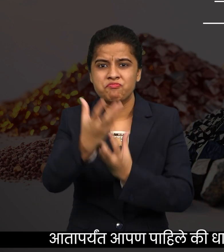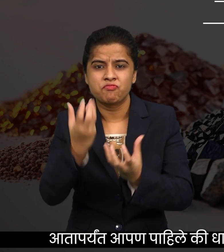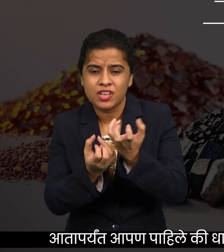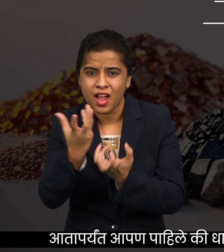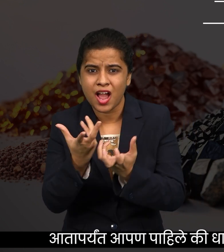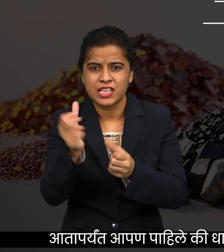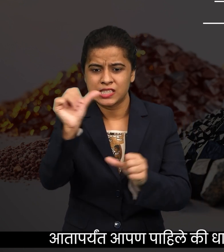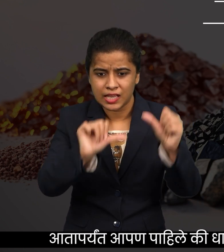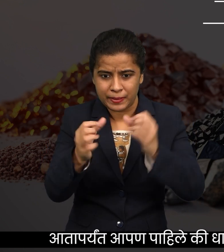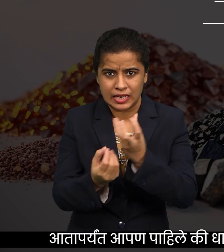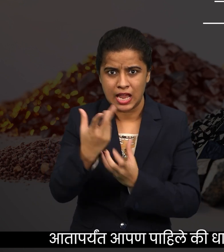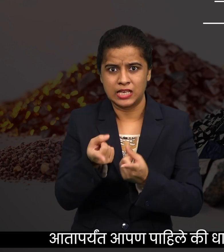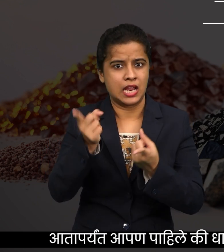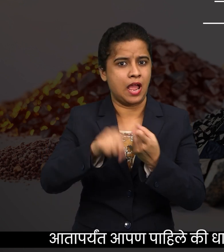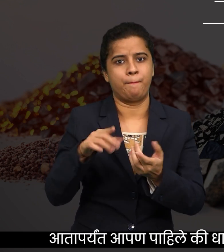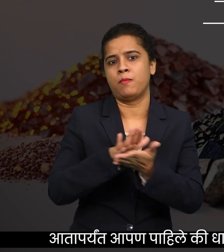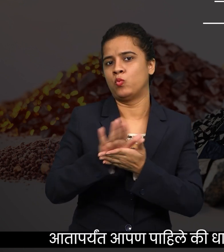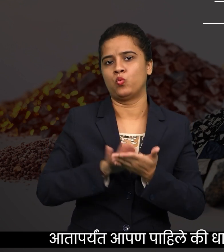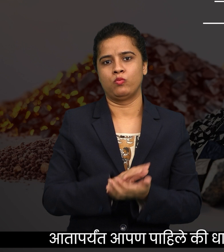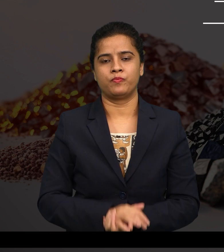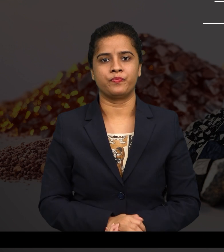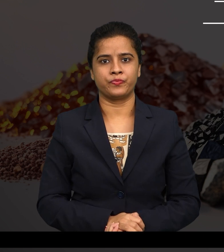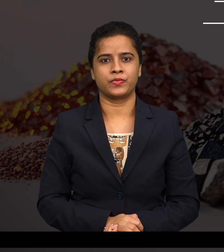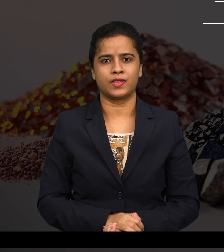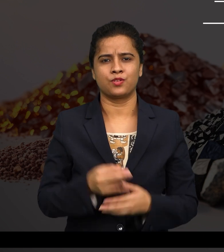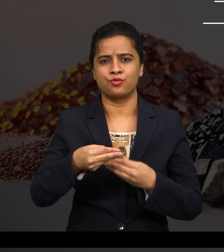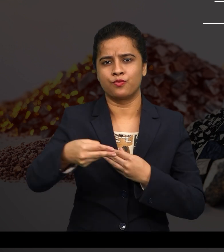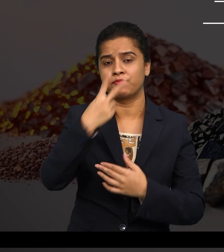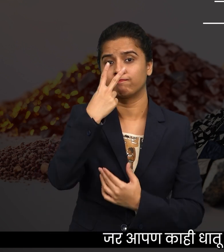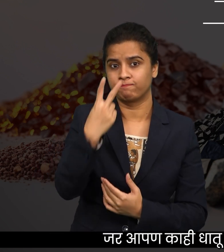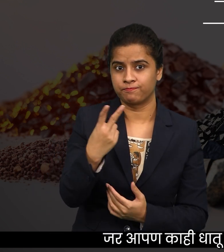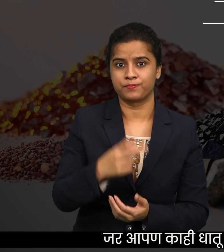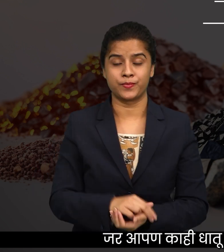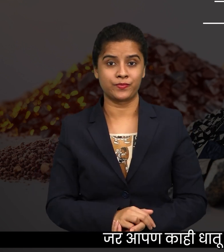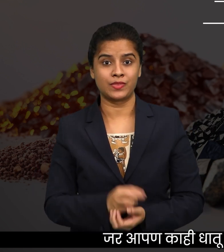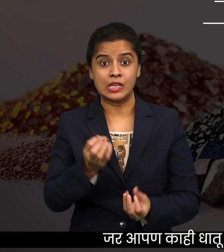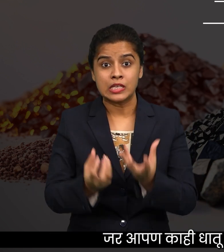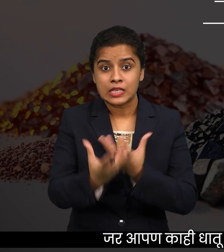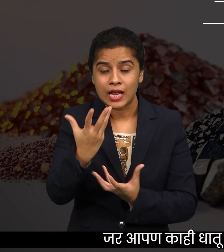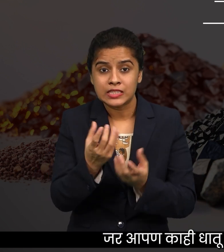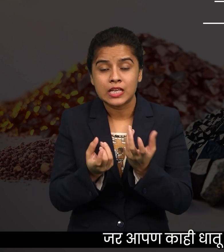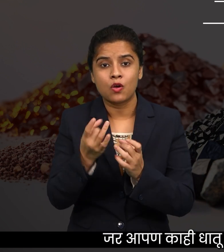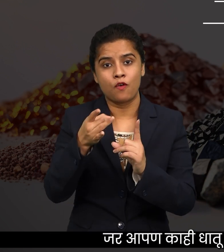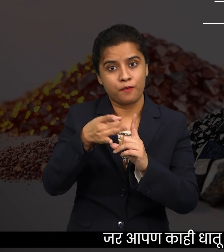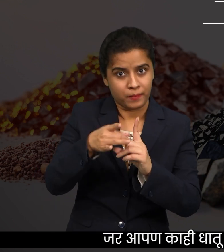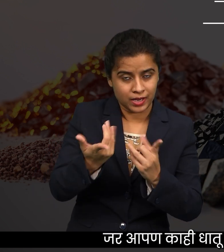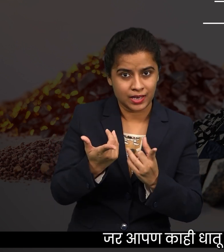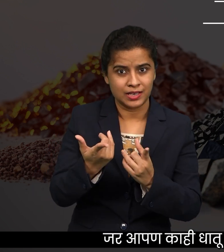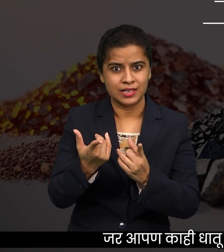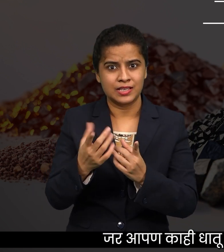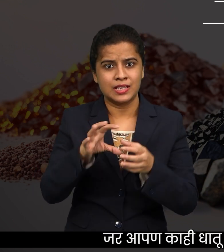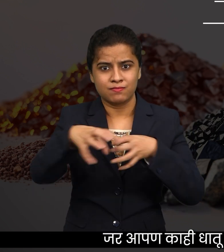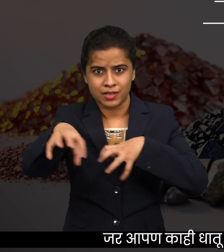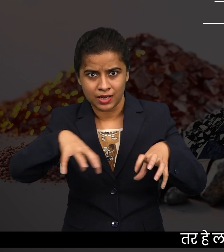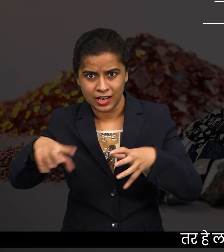धातूंच्या प्रतिक्रियामधून धनायन त्यांचे ऑक्सिडेशन होऊन तयार होते. जर आपण काही धातू आणि अशधातूंची विद्युत